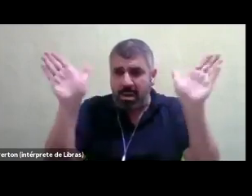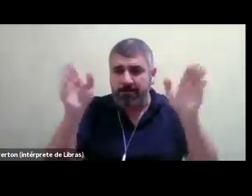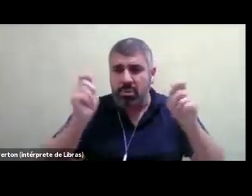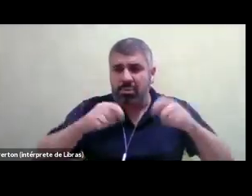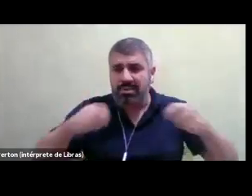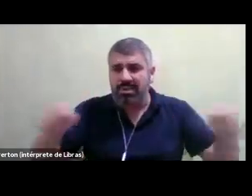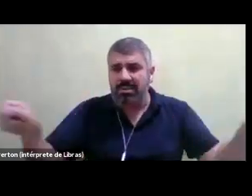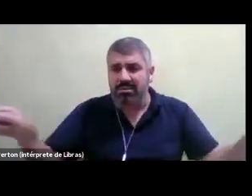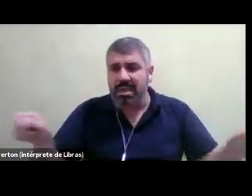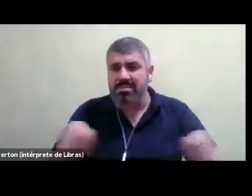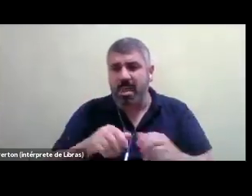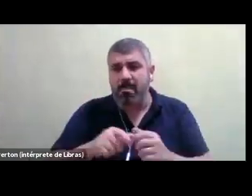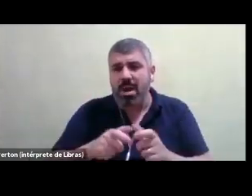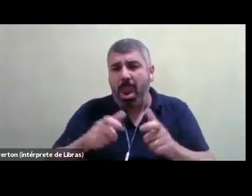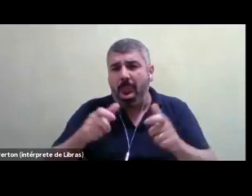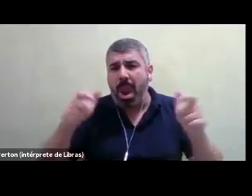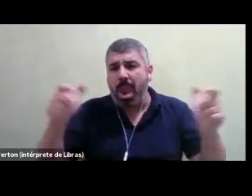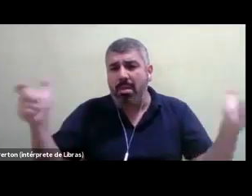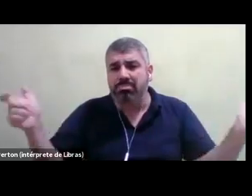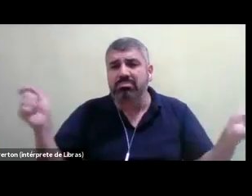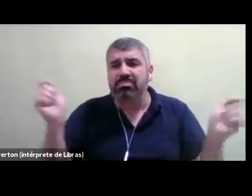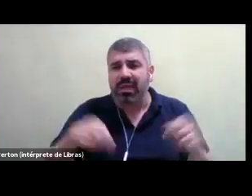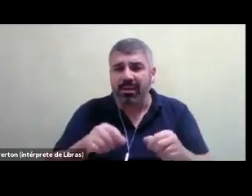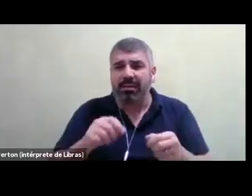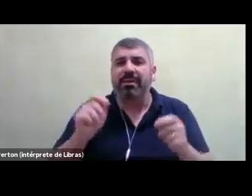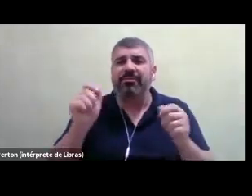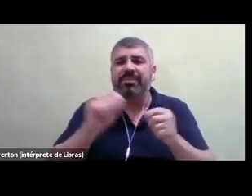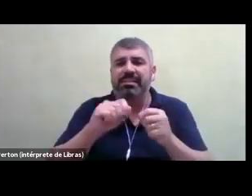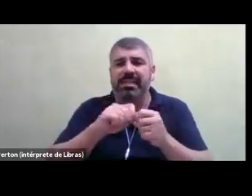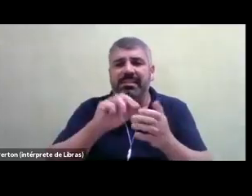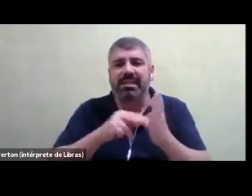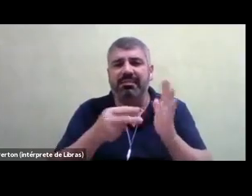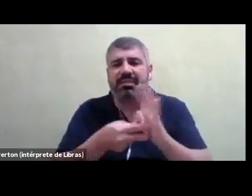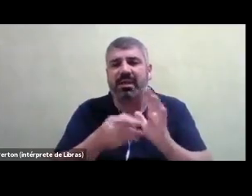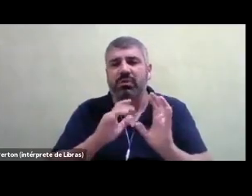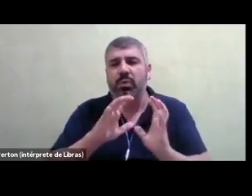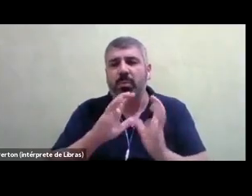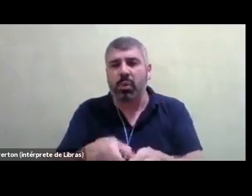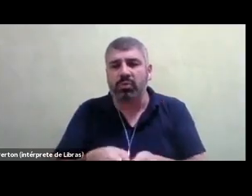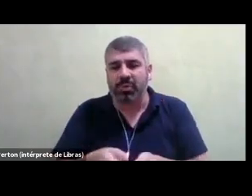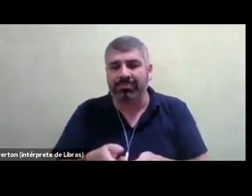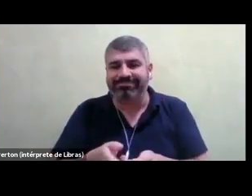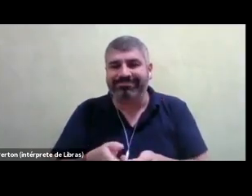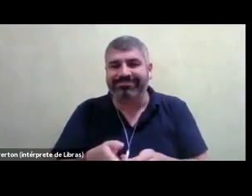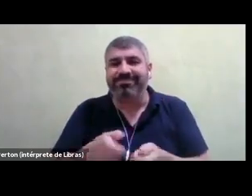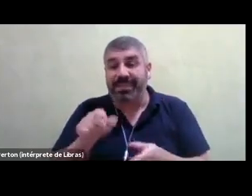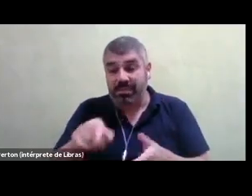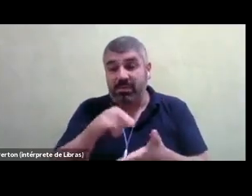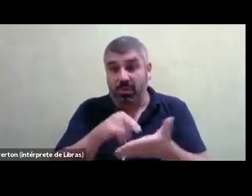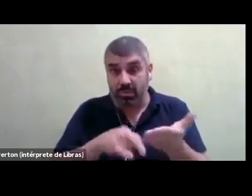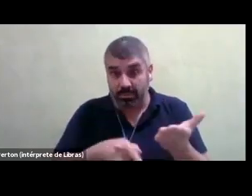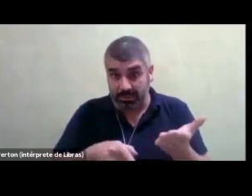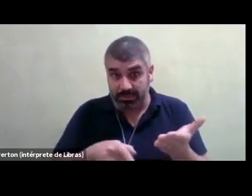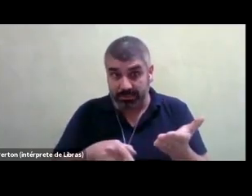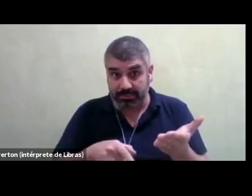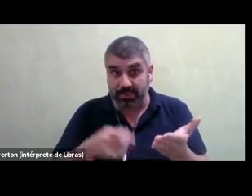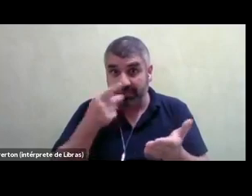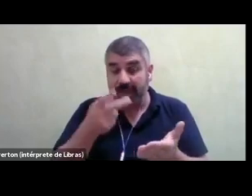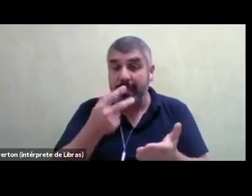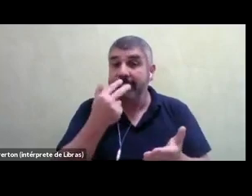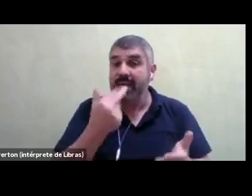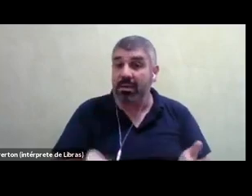para significar no mundo, para construir significado. E um documento que aborda a questão da educação